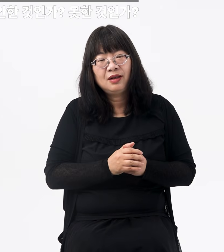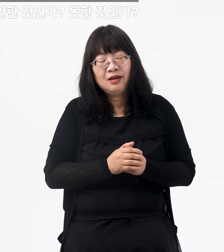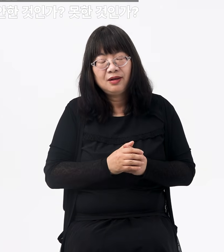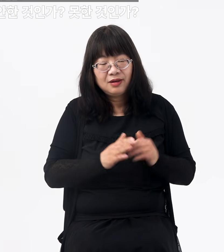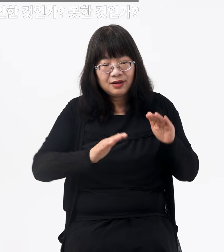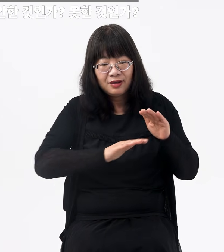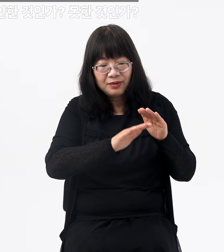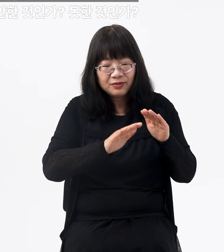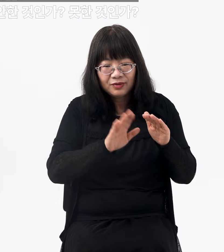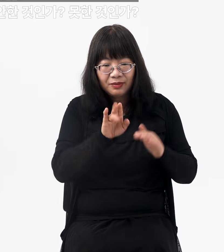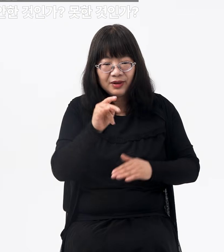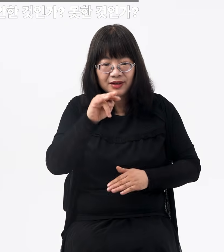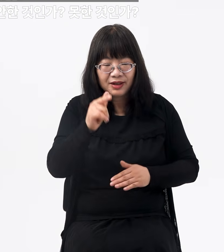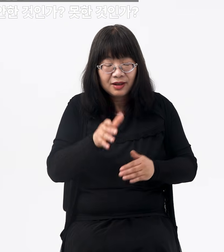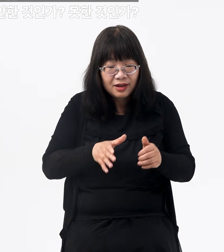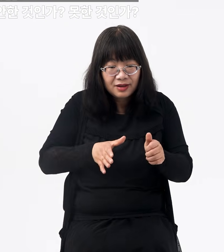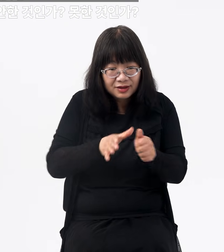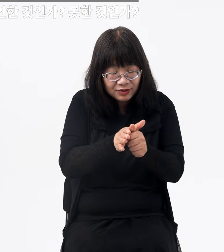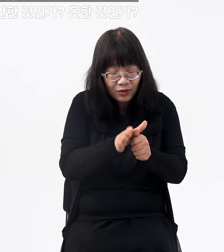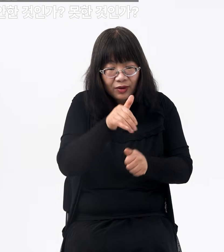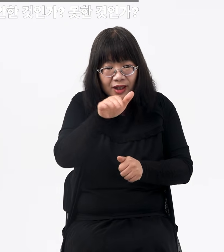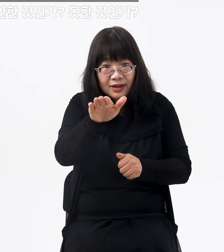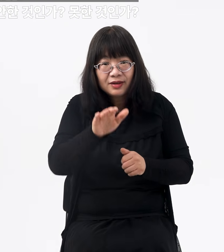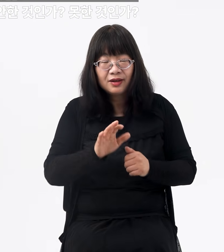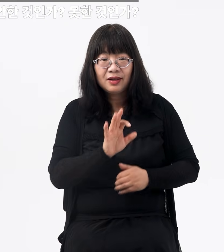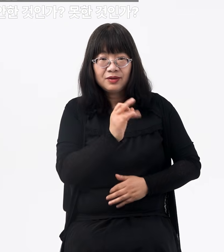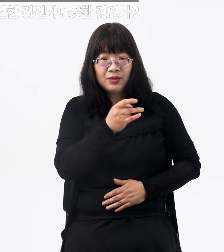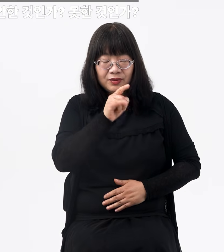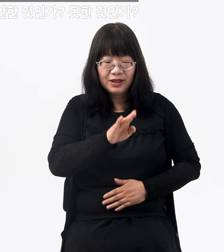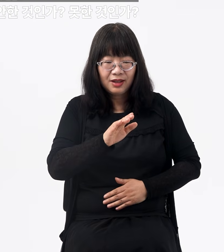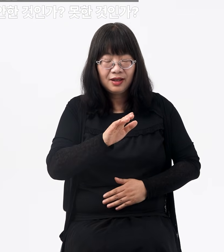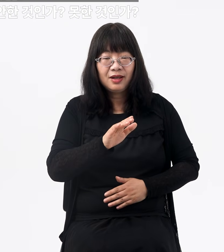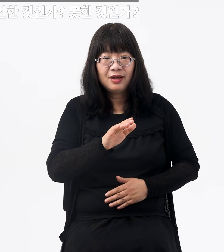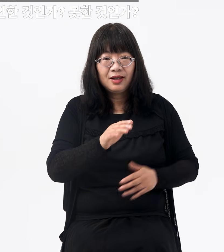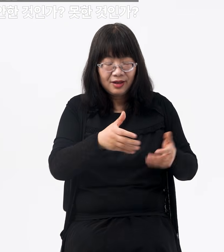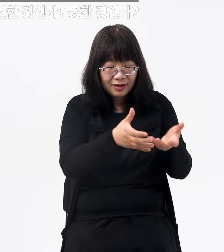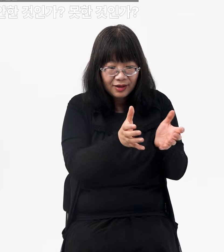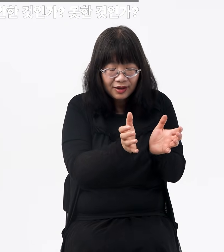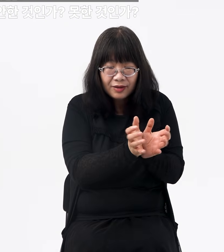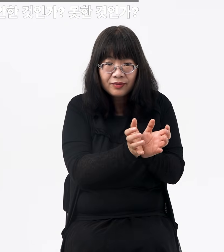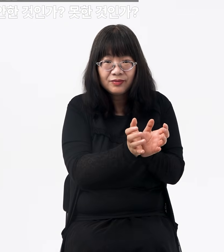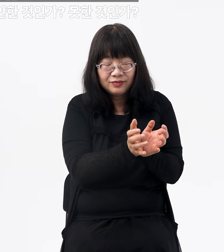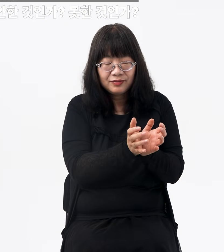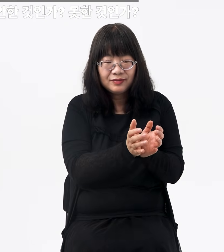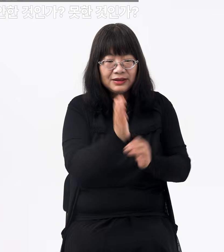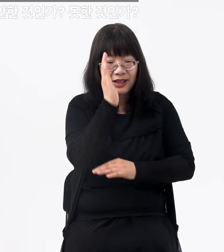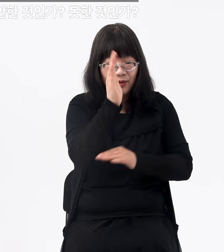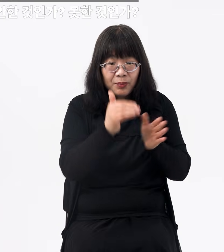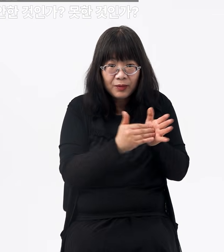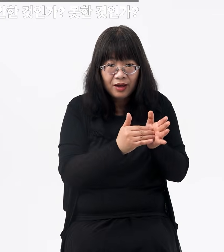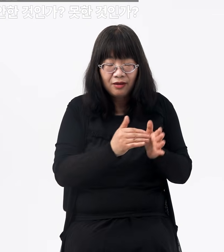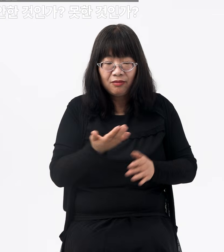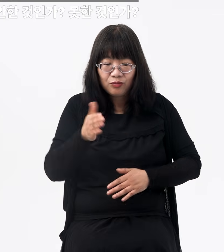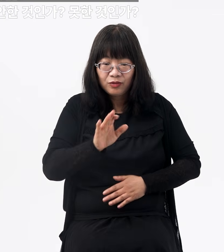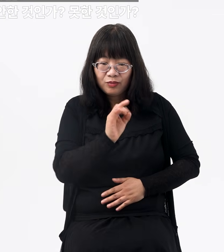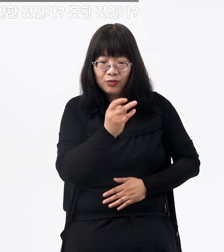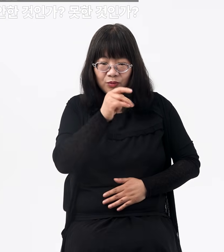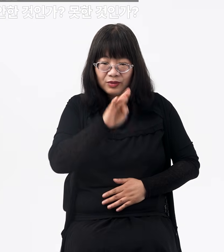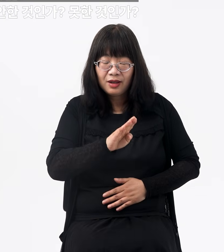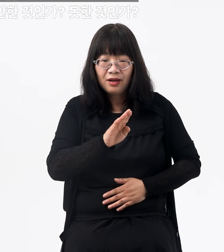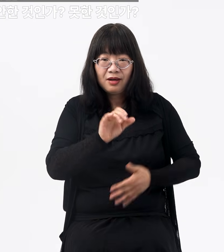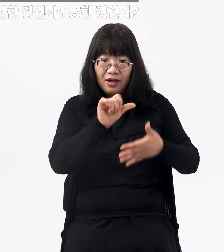돼 있죠. 그리고 오늘 이야기는 요셉 가문의 이야기로 끝이 나요. 근데 요셉의 두 아들이